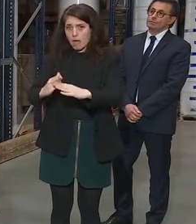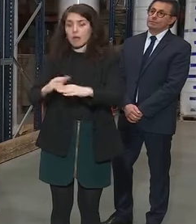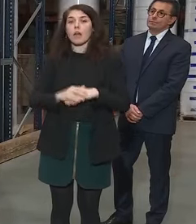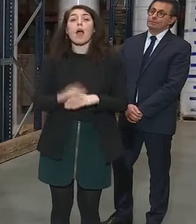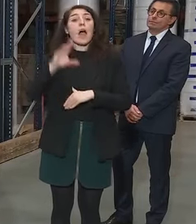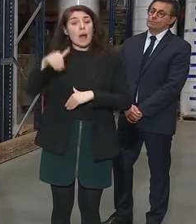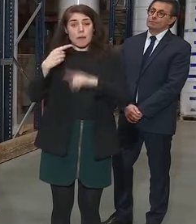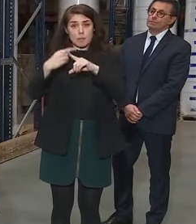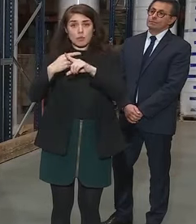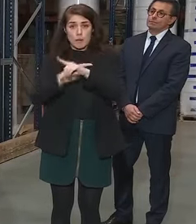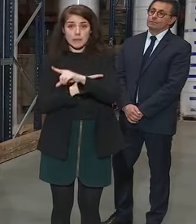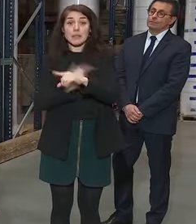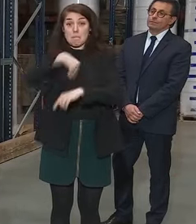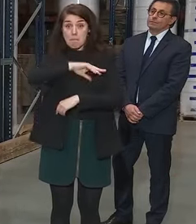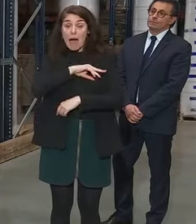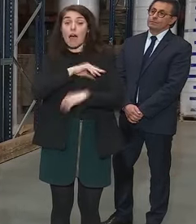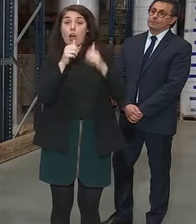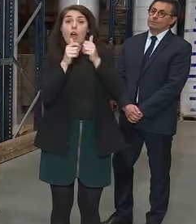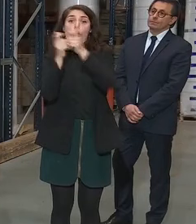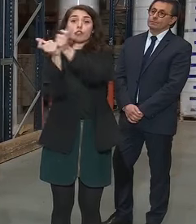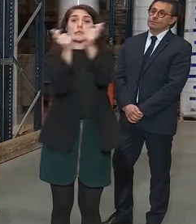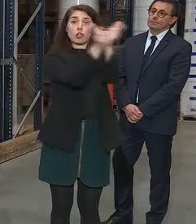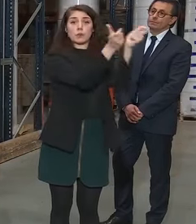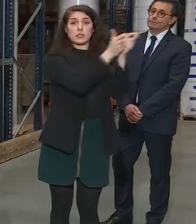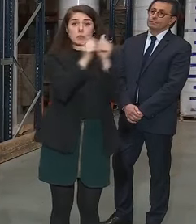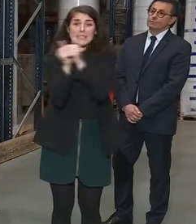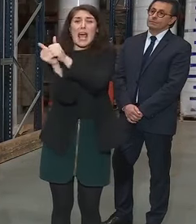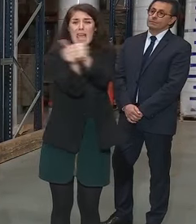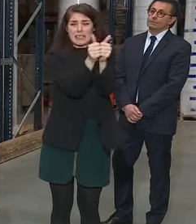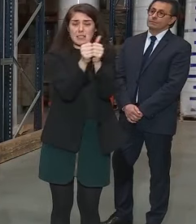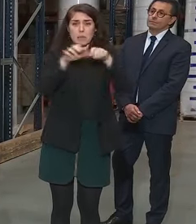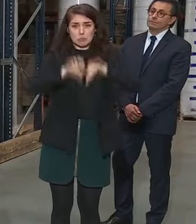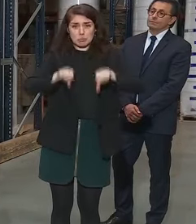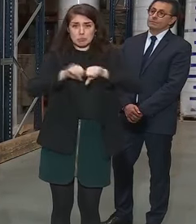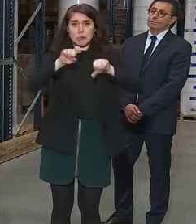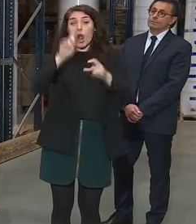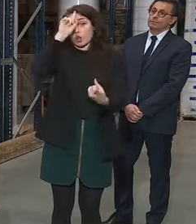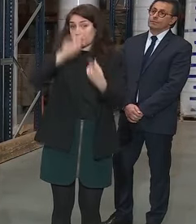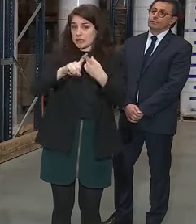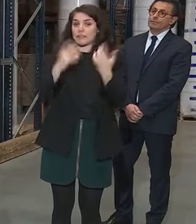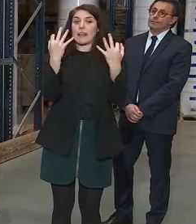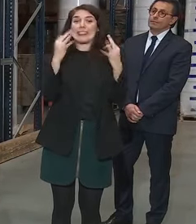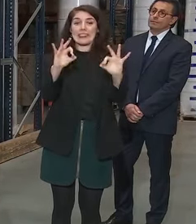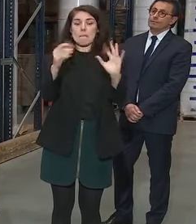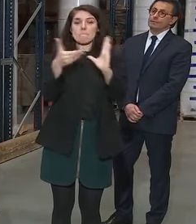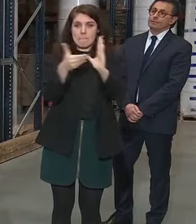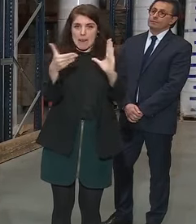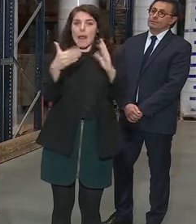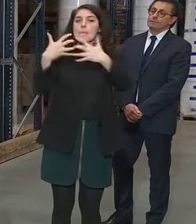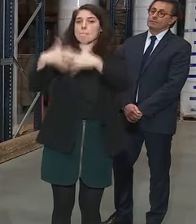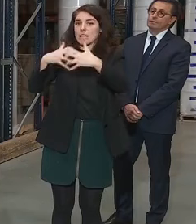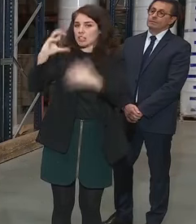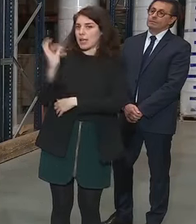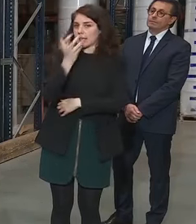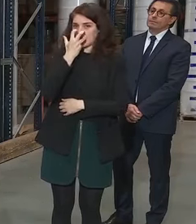montera en volume et en production pour pouvoir fournir 10 000 respirateurs français d'ici mi-mai.